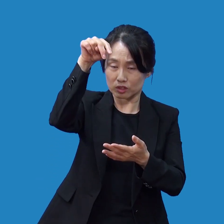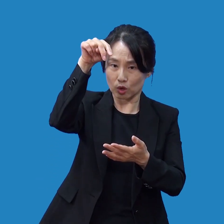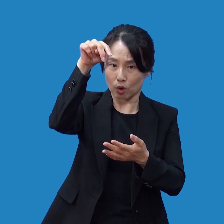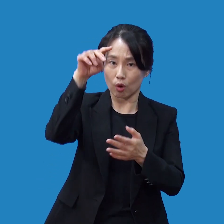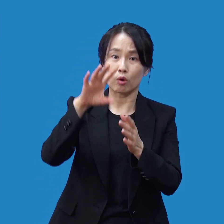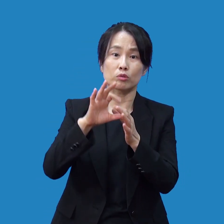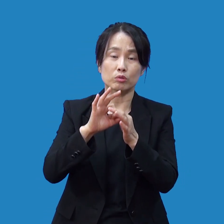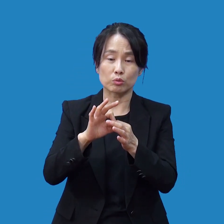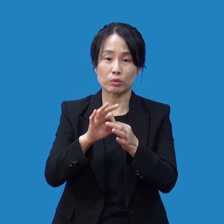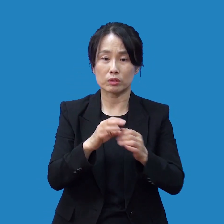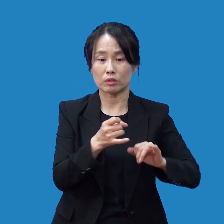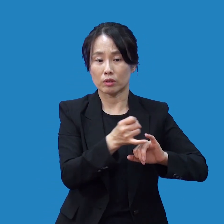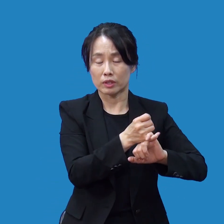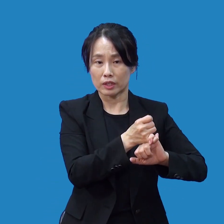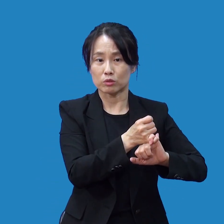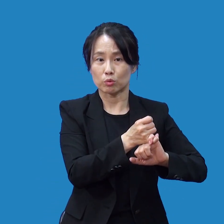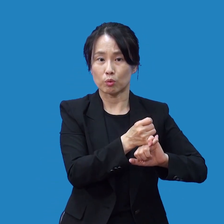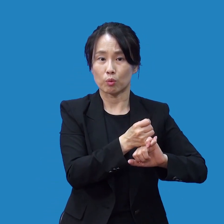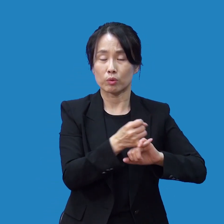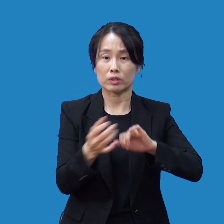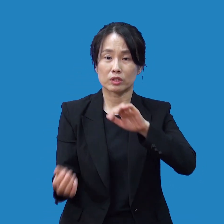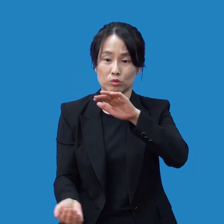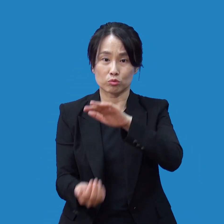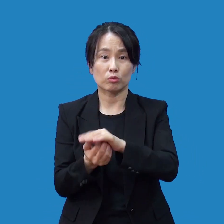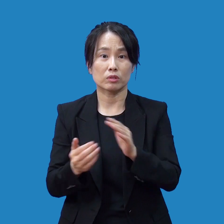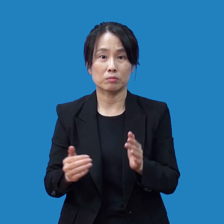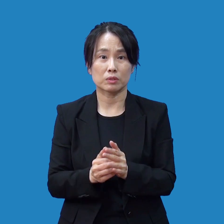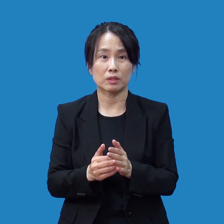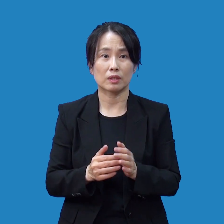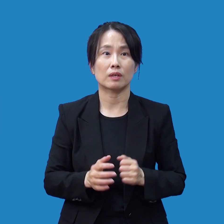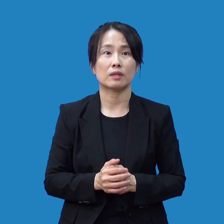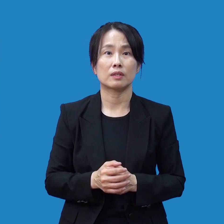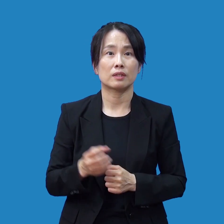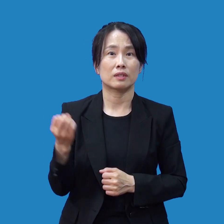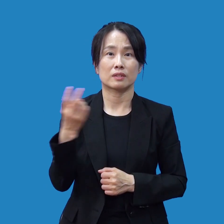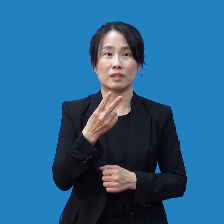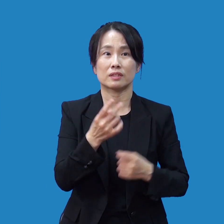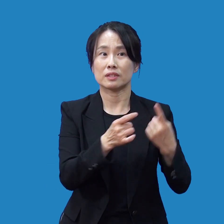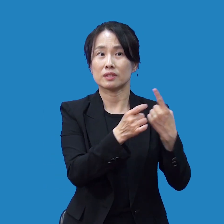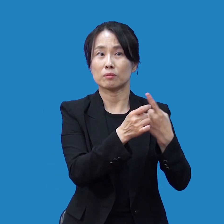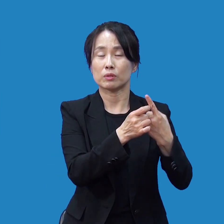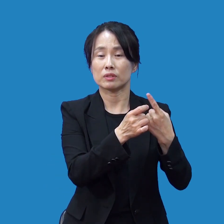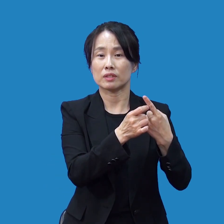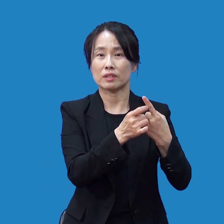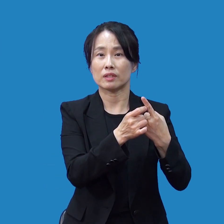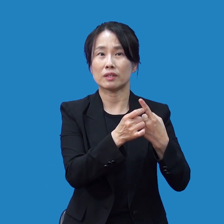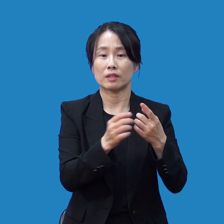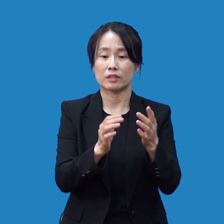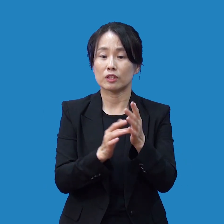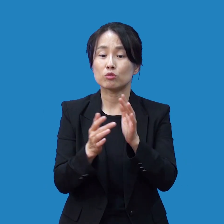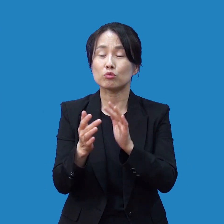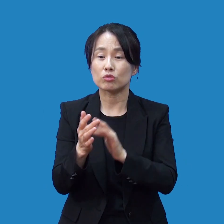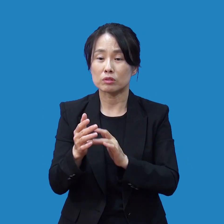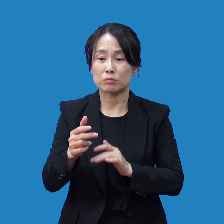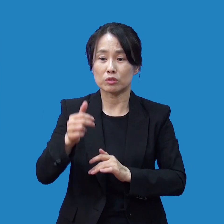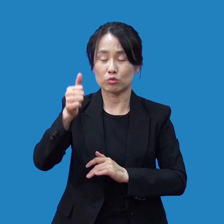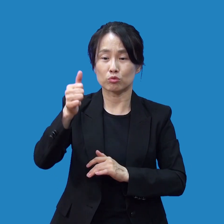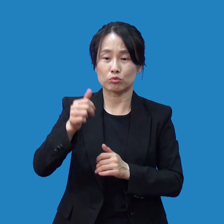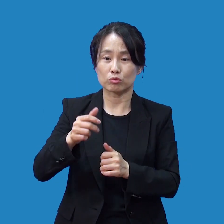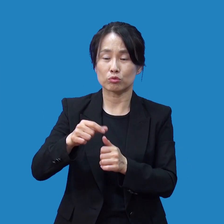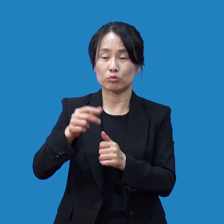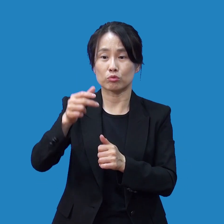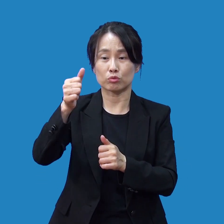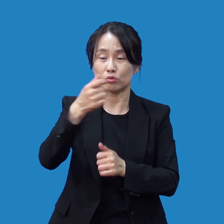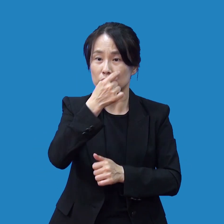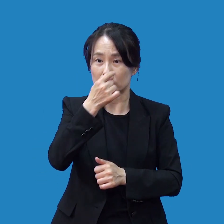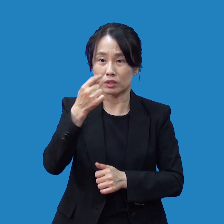구약이 성취되었다 말하는 겁니다. 좀 종합해 보면 첫 번째, 어떻게 바로 예수님의 주되심이